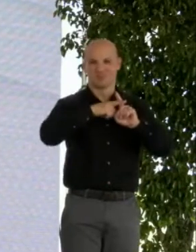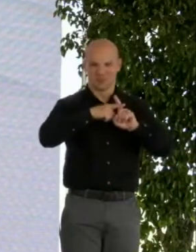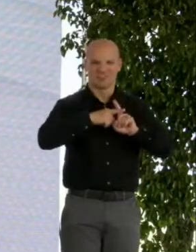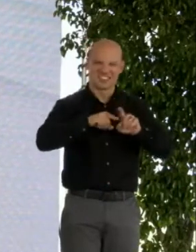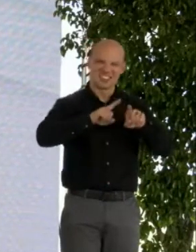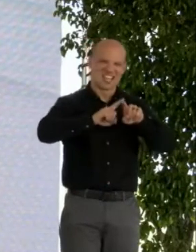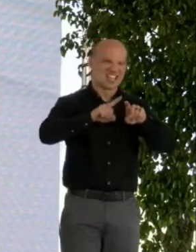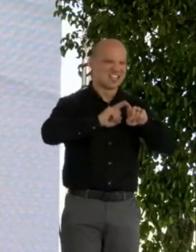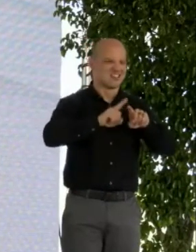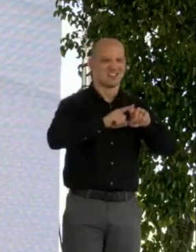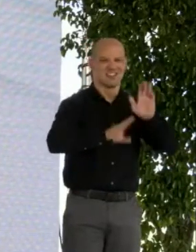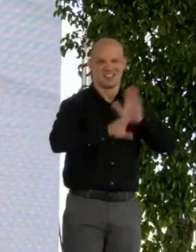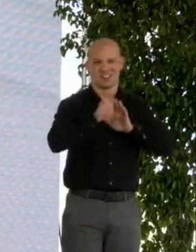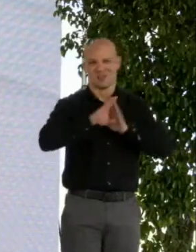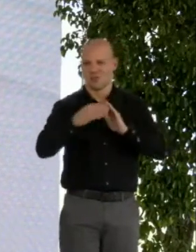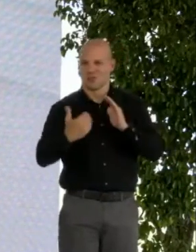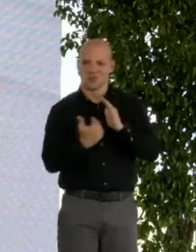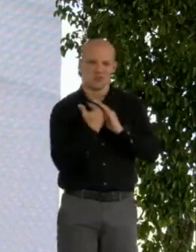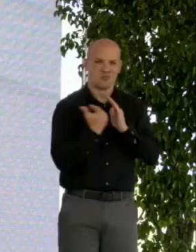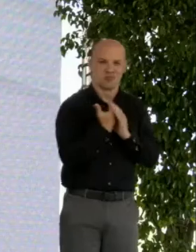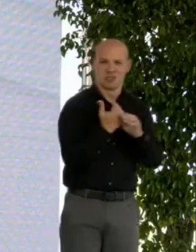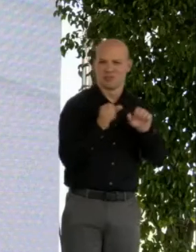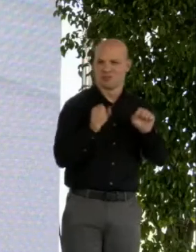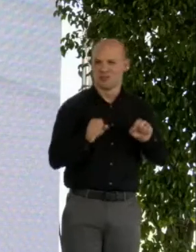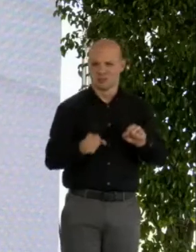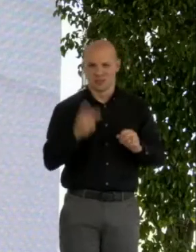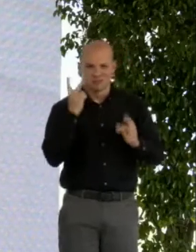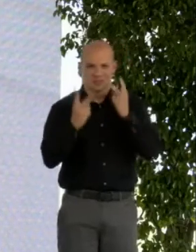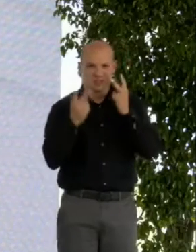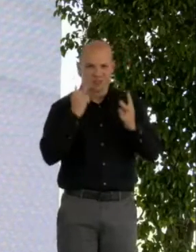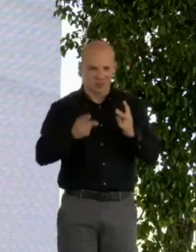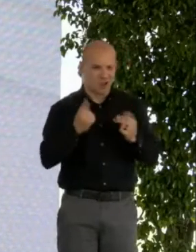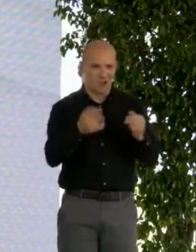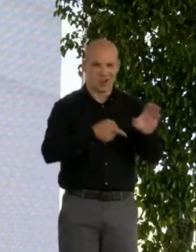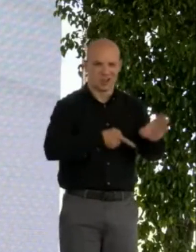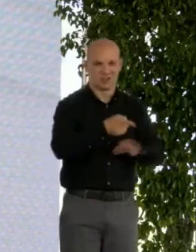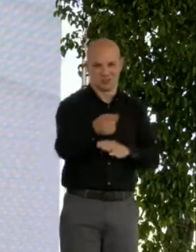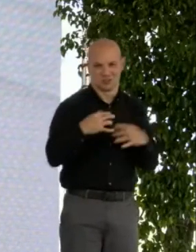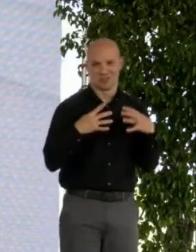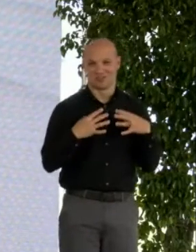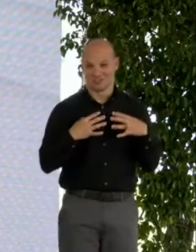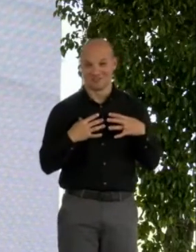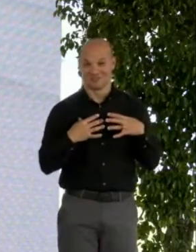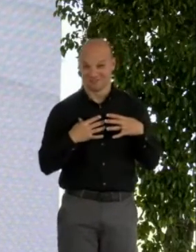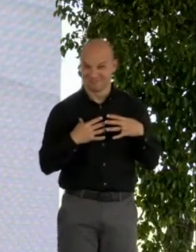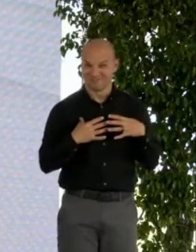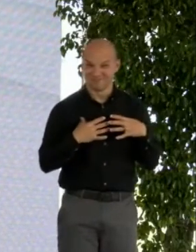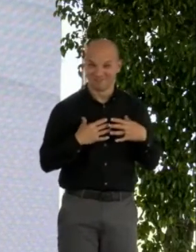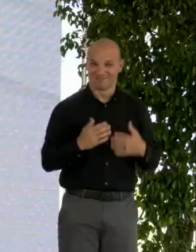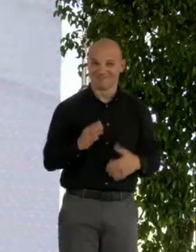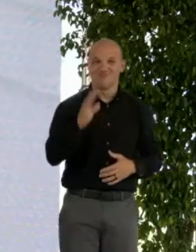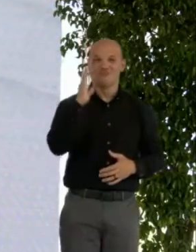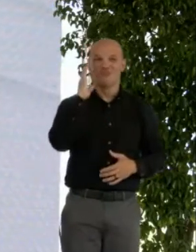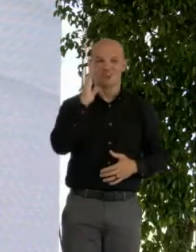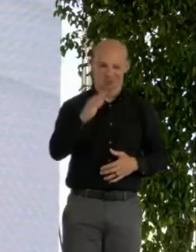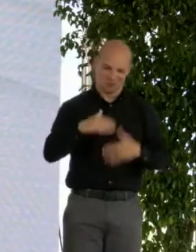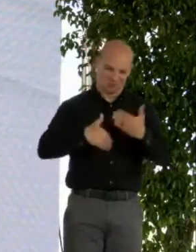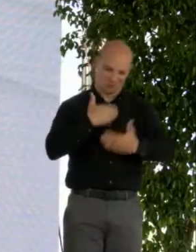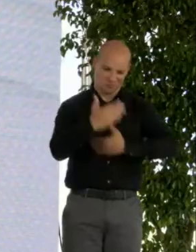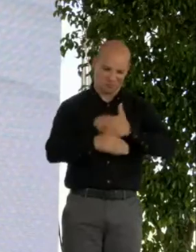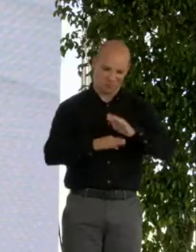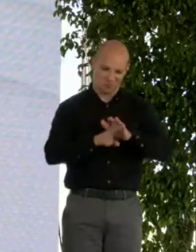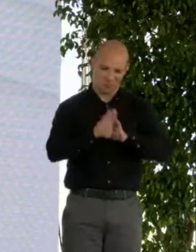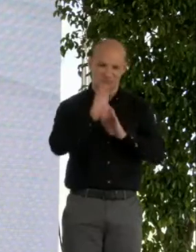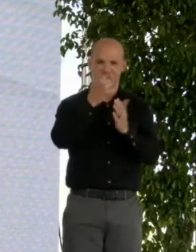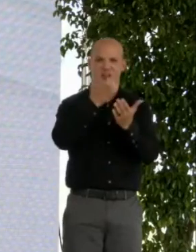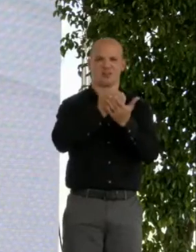desarrollos nuevos y potenciales que estamos viendo en la industria del turismo. Y sé que se traducirá en crecimiento económico